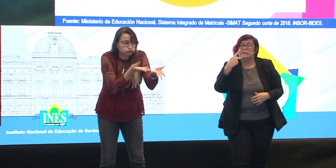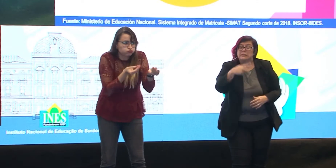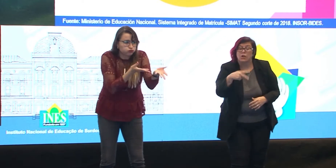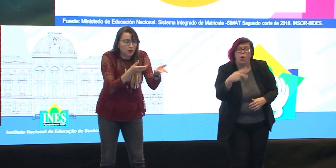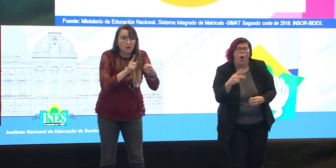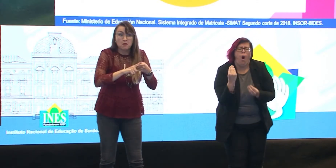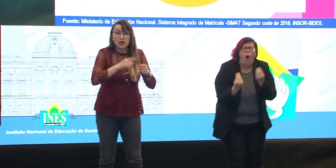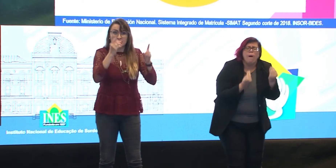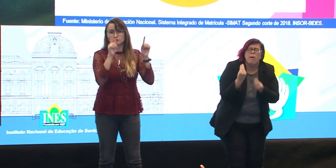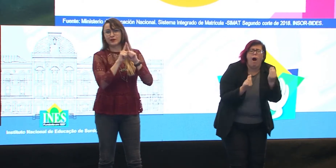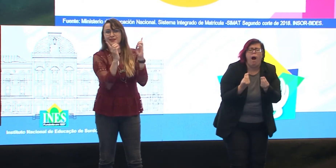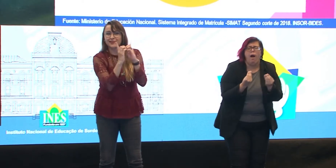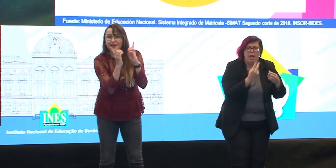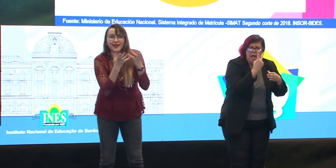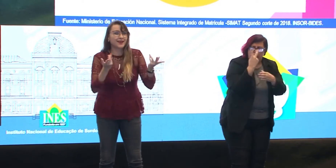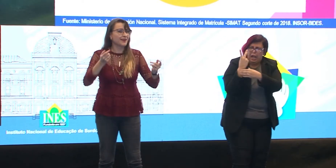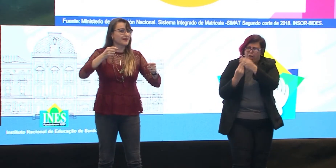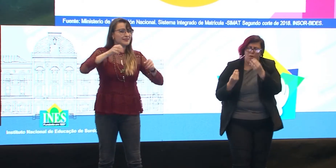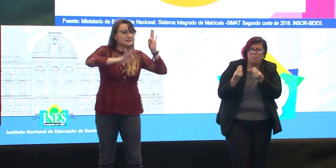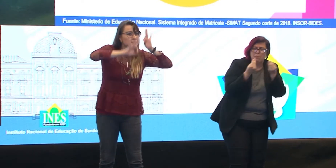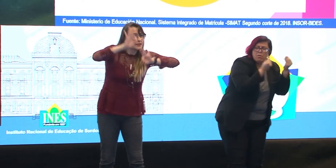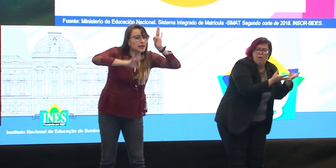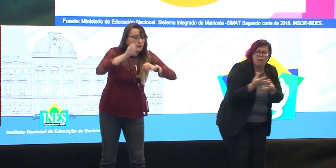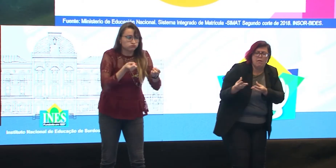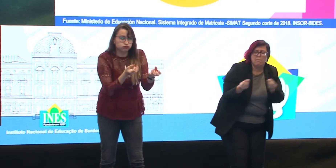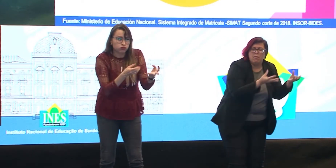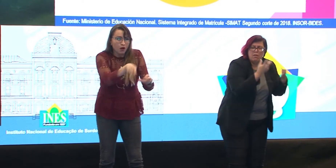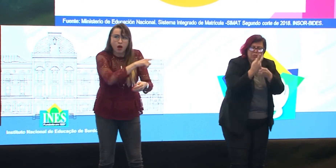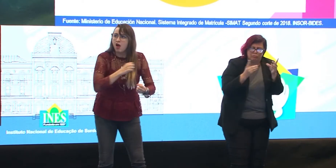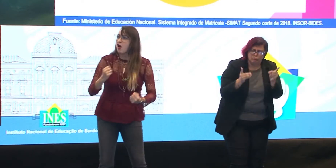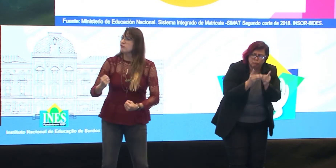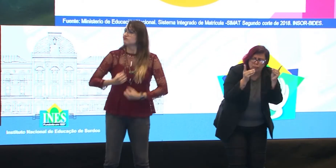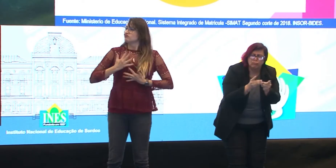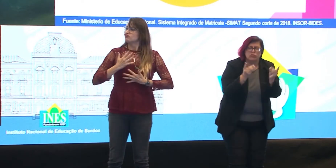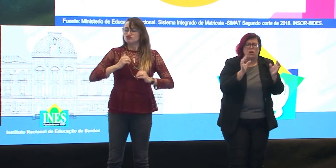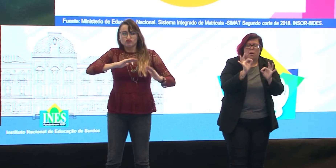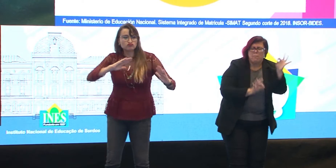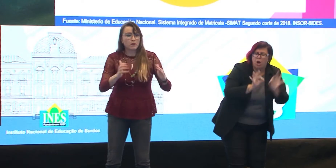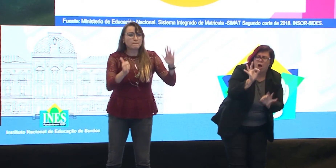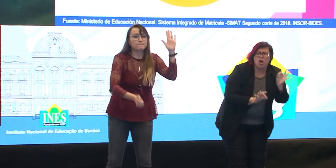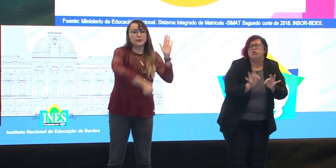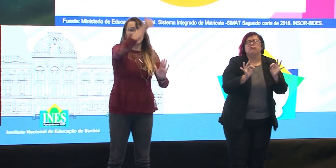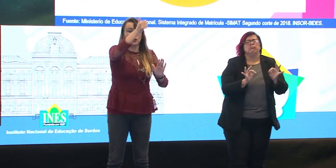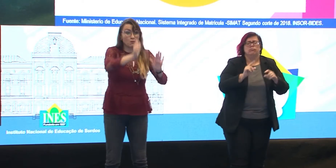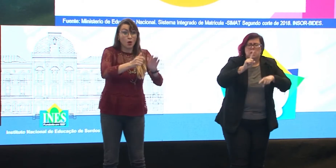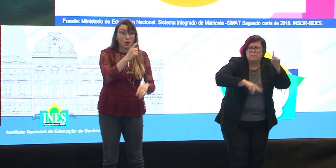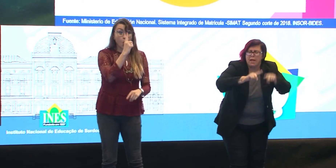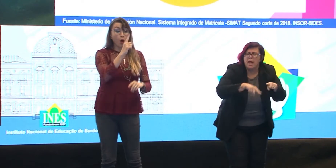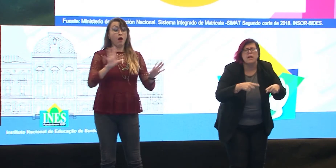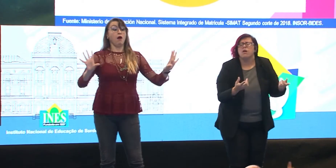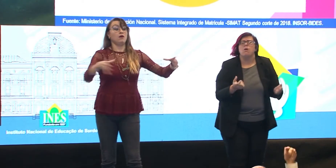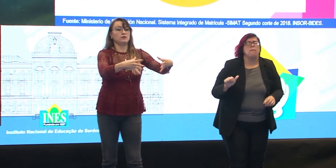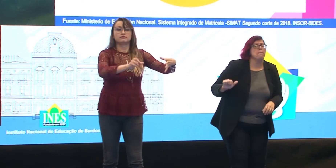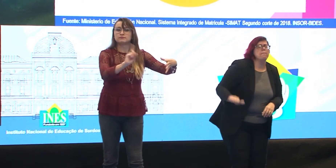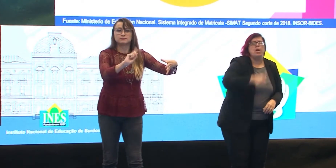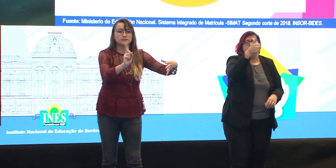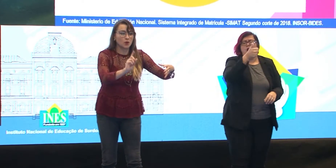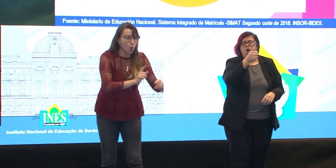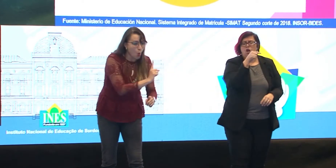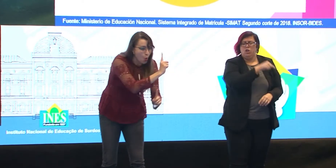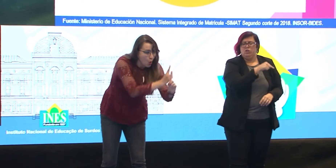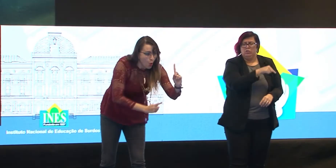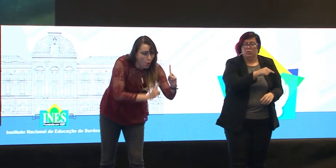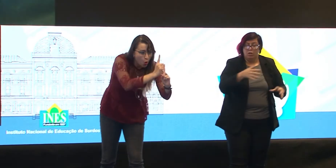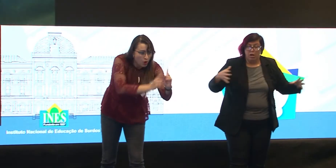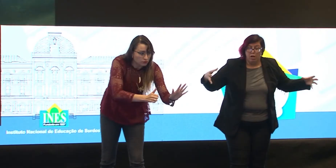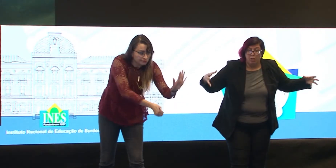Porque as necessidades específicas desses alunos surdos são ofertadas independente da modalidade de ensino em